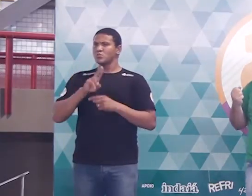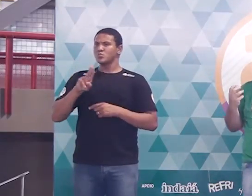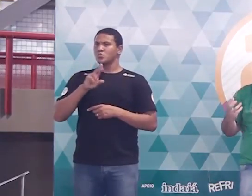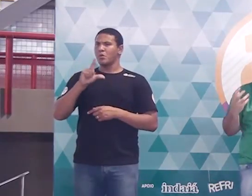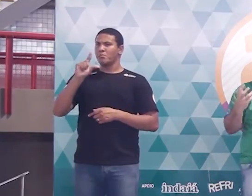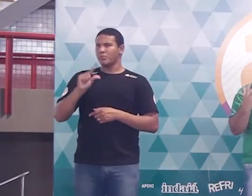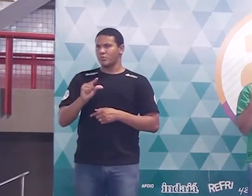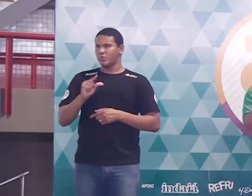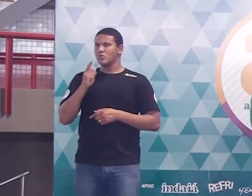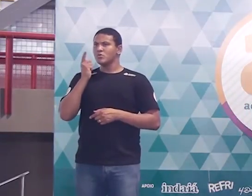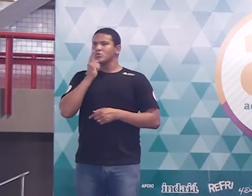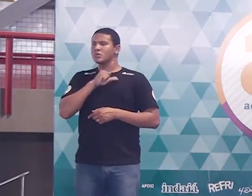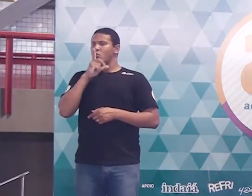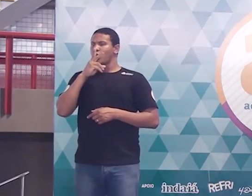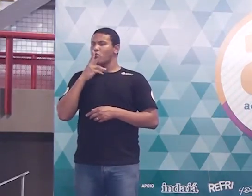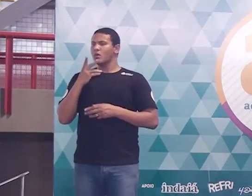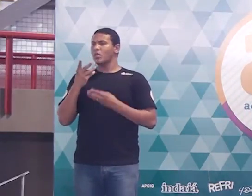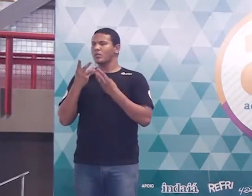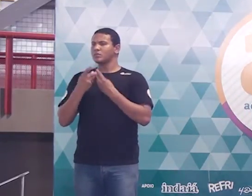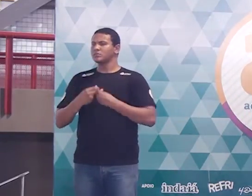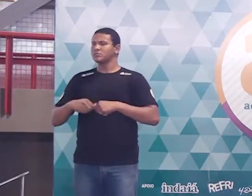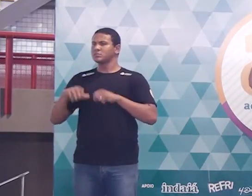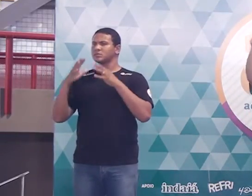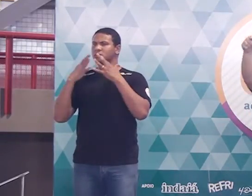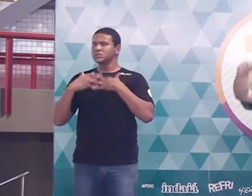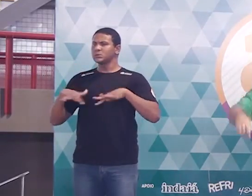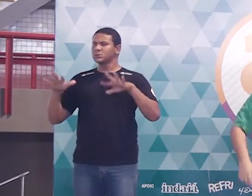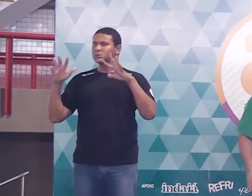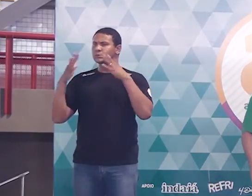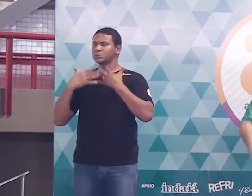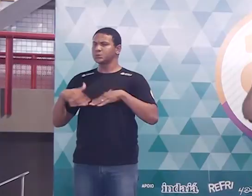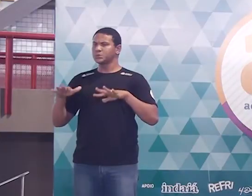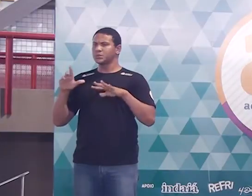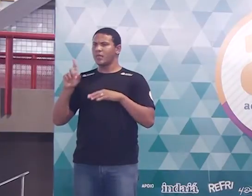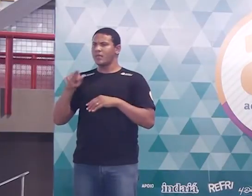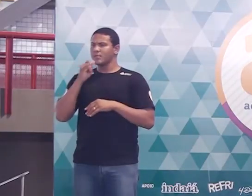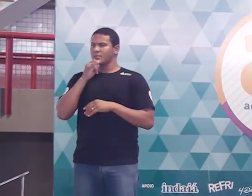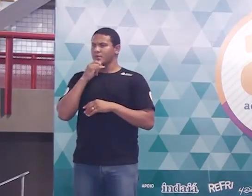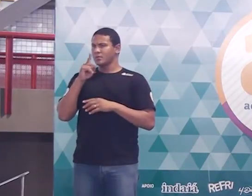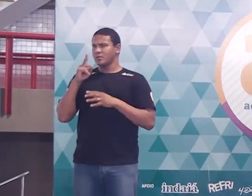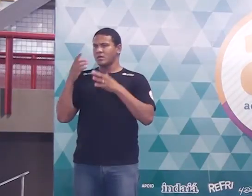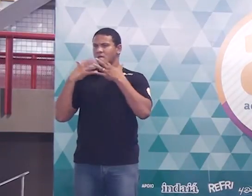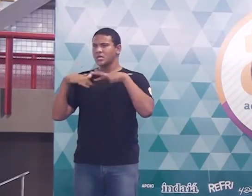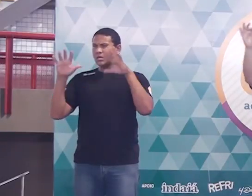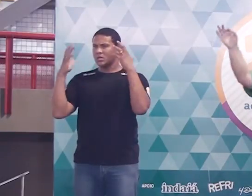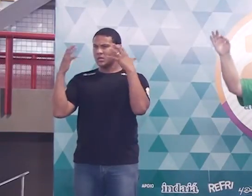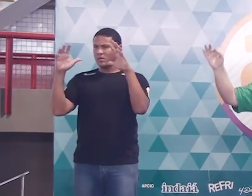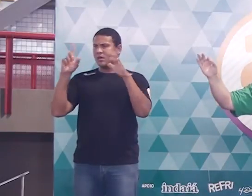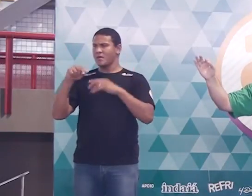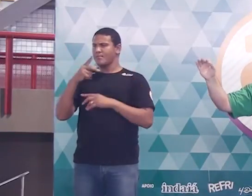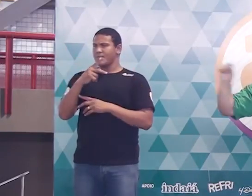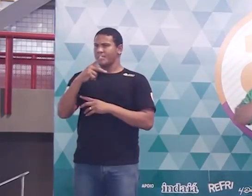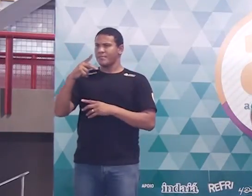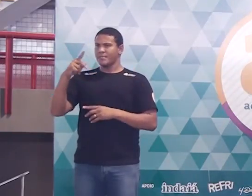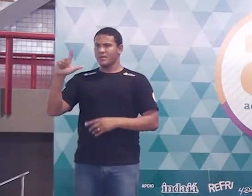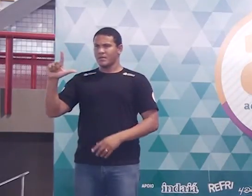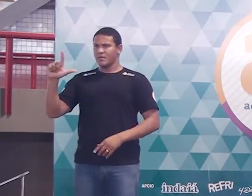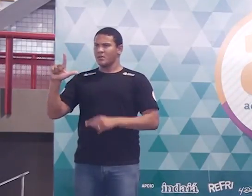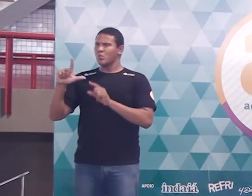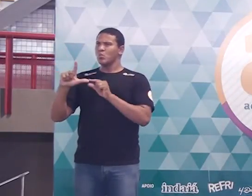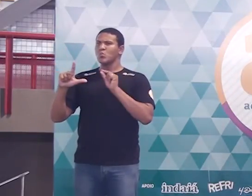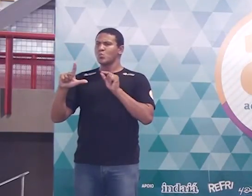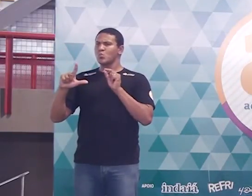gera? Liquidez. Que é o que na ecologia, vocês sabem que se chama PPL. O que